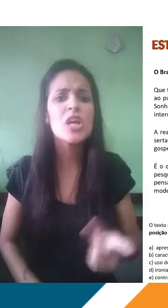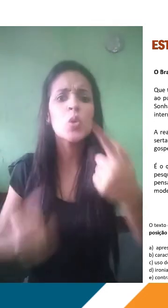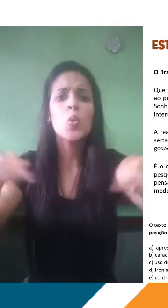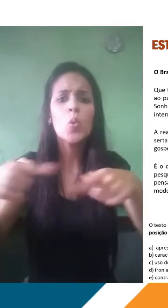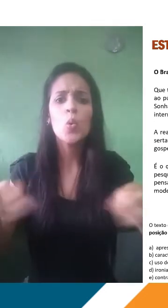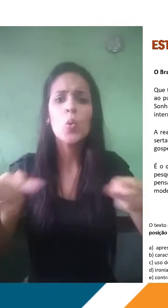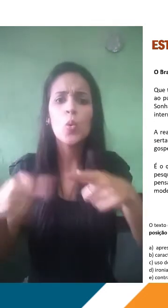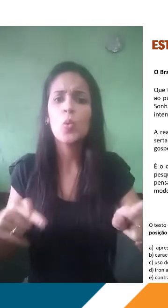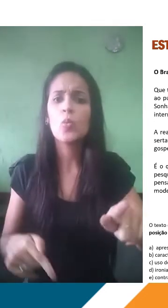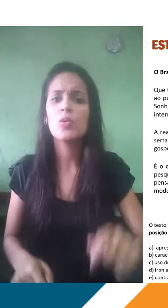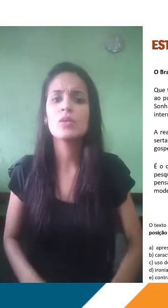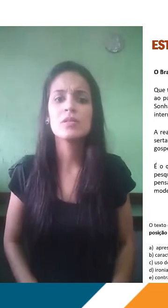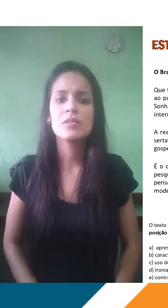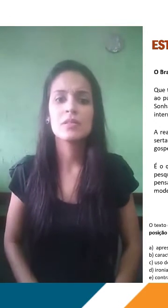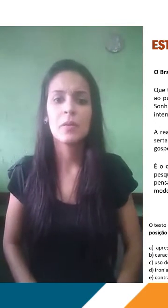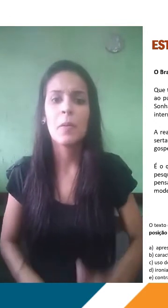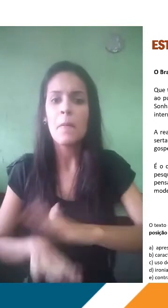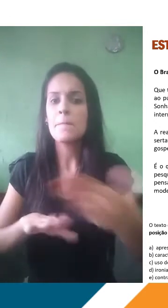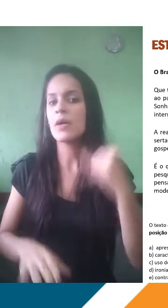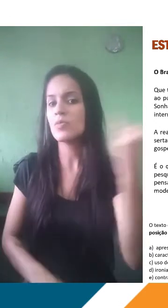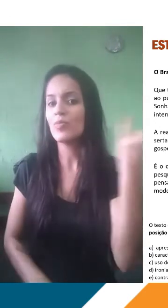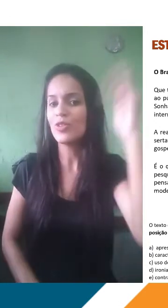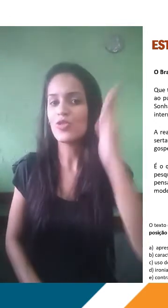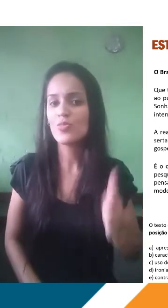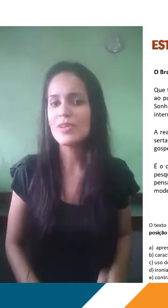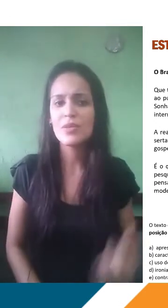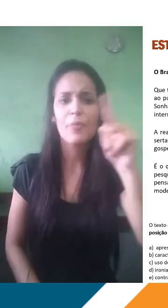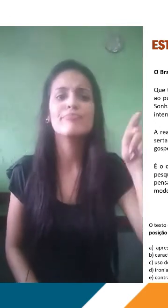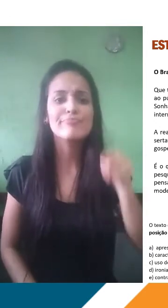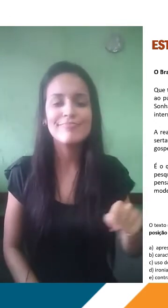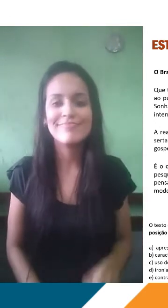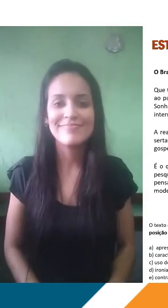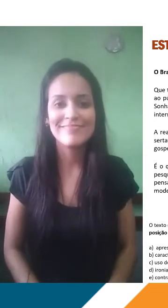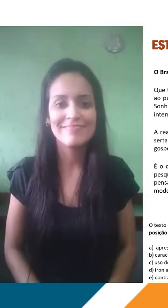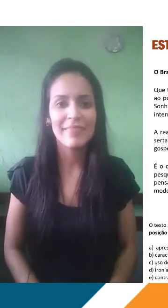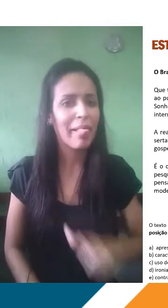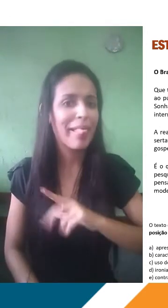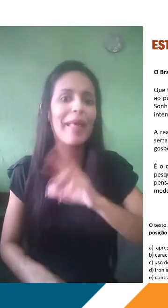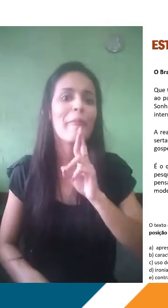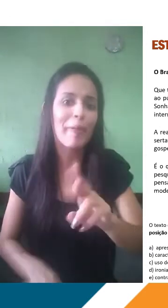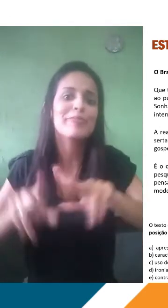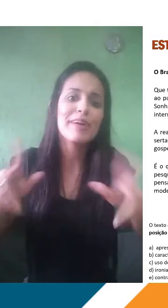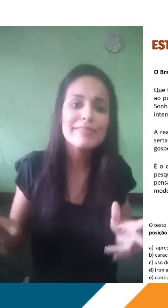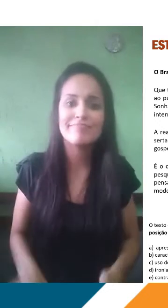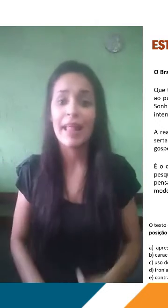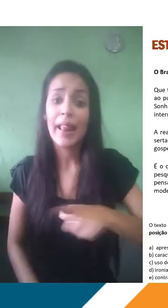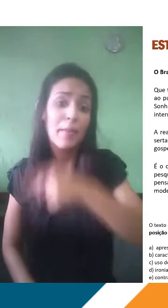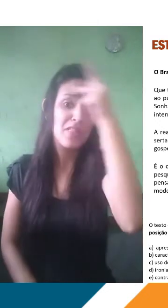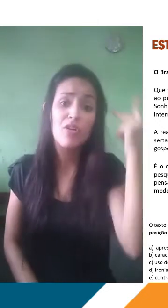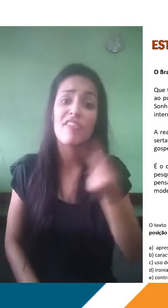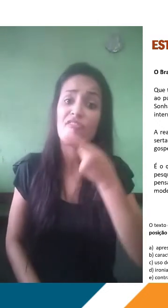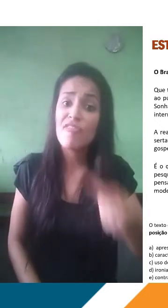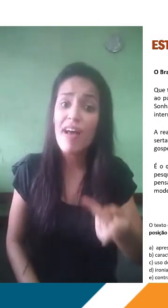Eis uma questão discutida há muito tempo que despertam opiniões extremadas Há fundamentalistas que desejam impor ao